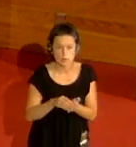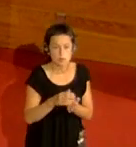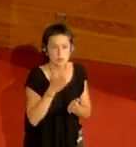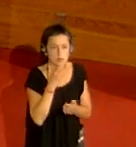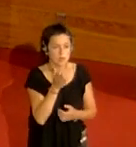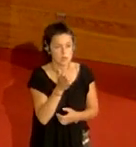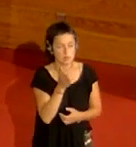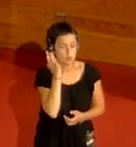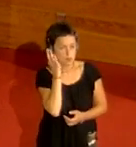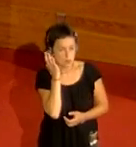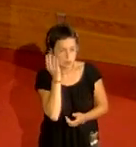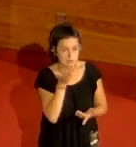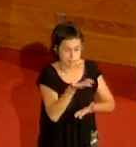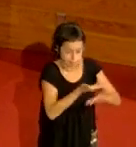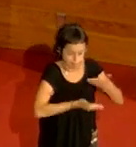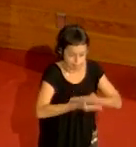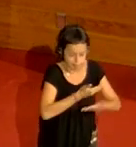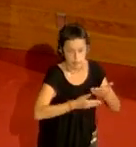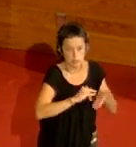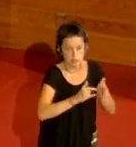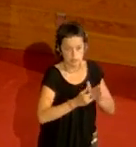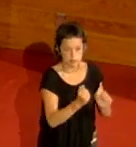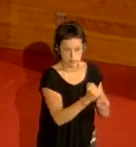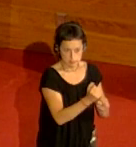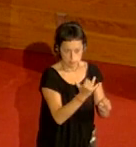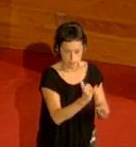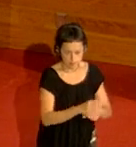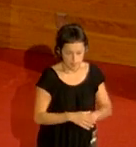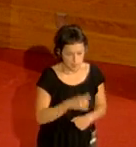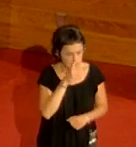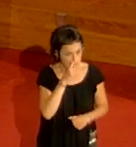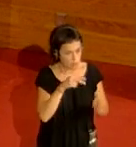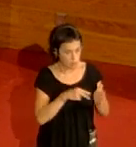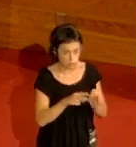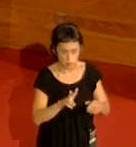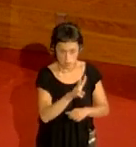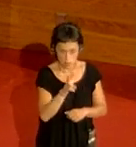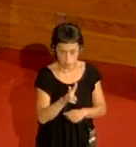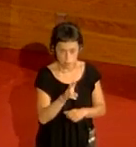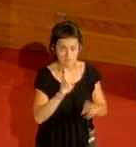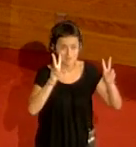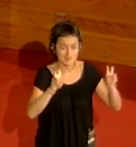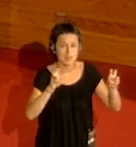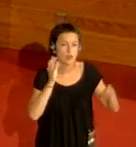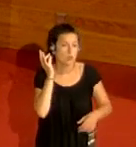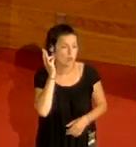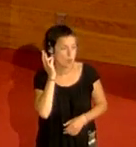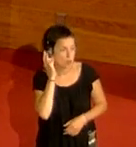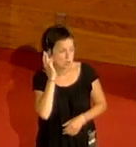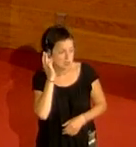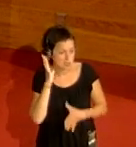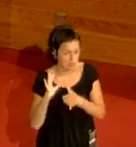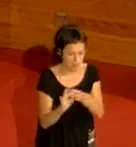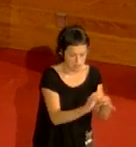cooperativa con la tecnología lo que en el año 2002 mujeres conectadas era un grupo de mujeres